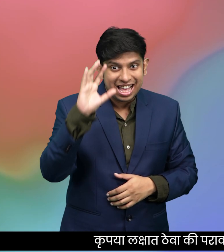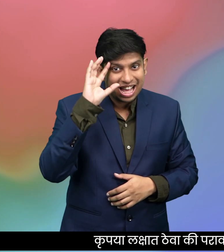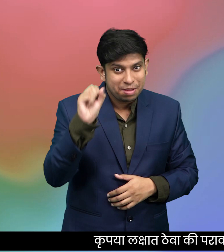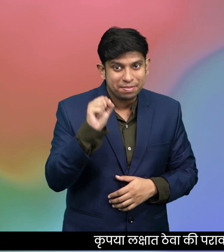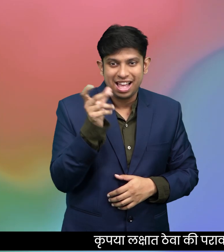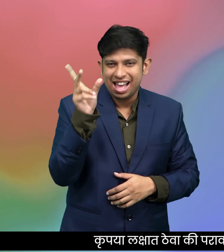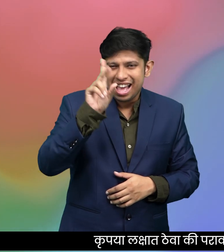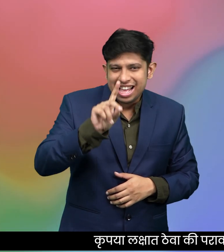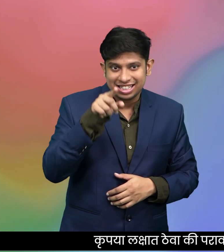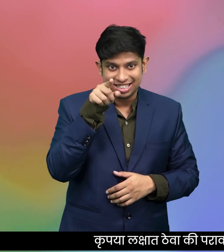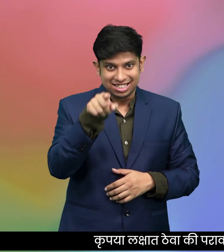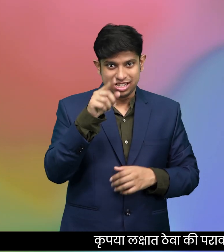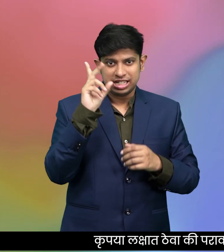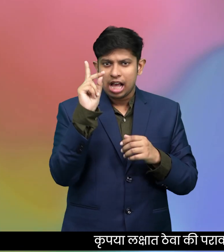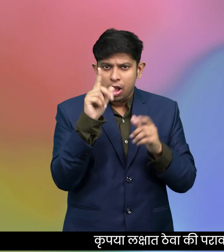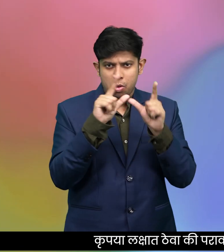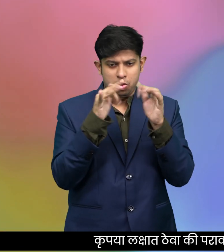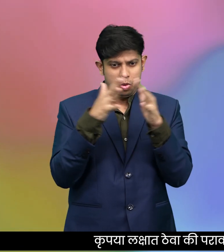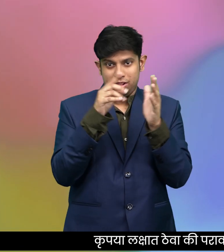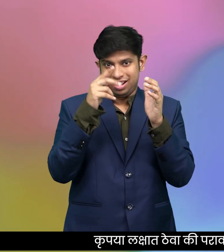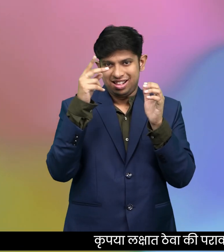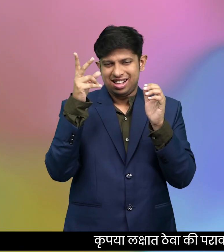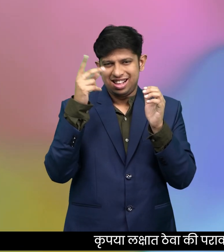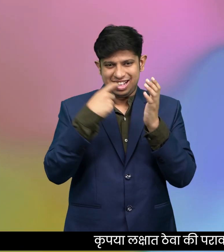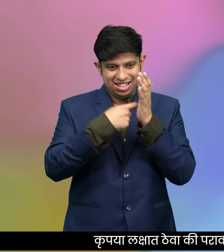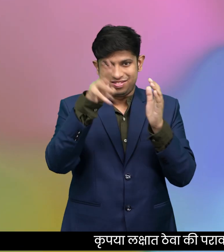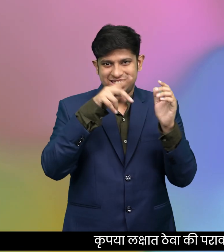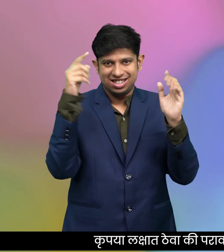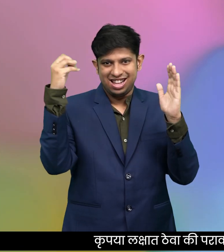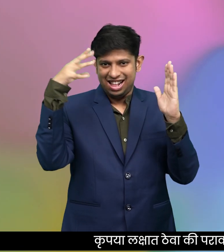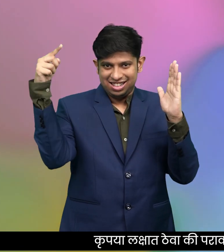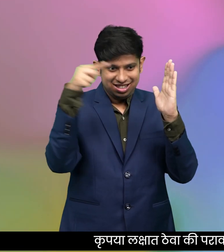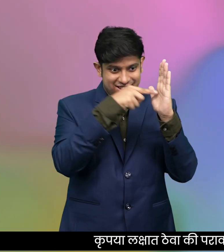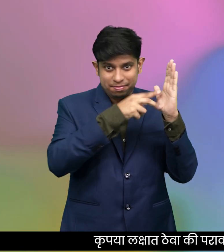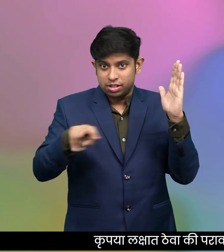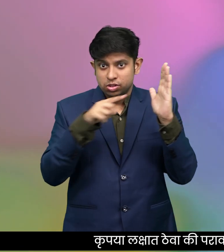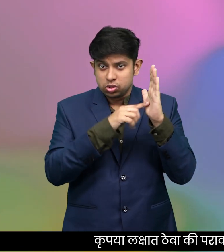Please कृपया लक्षात ठेवा remember की again परावर्तनाचा that the दुसरा second law of नियम reflection नेहमीच सत्य is असतो. always true.